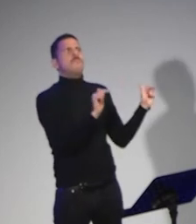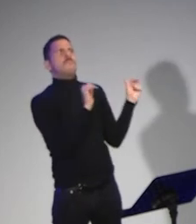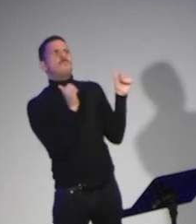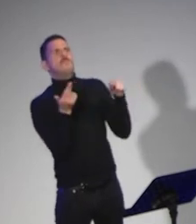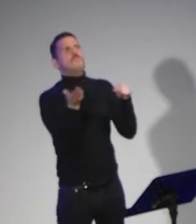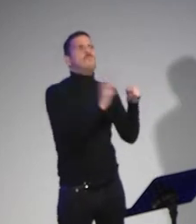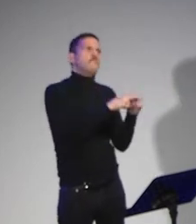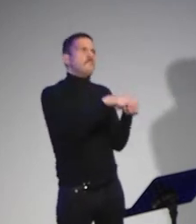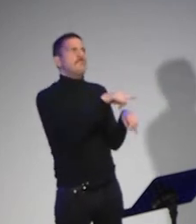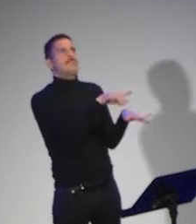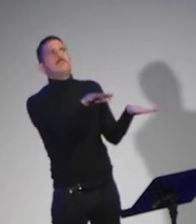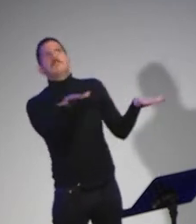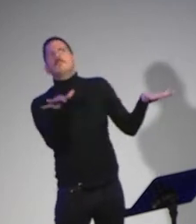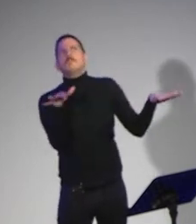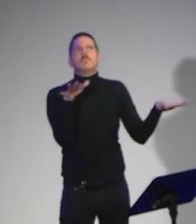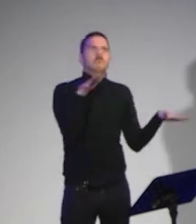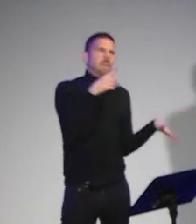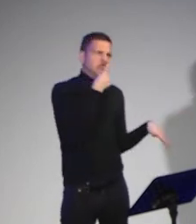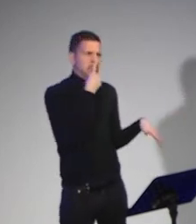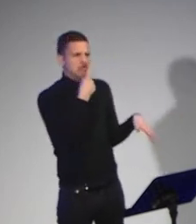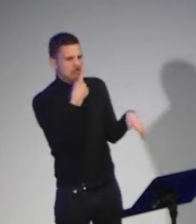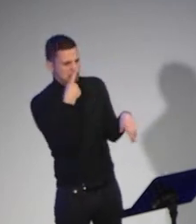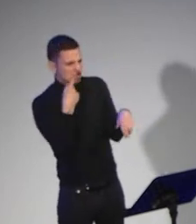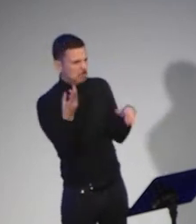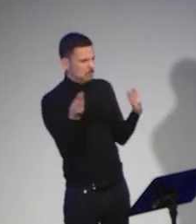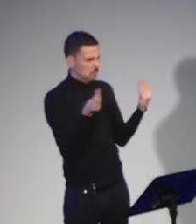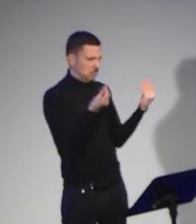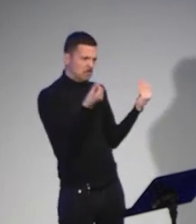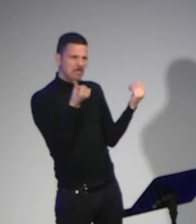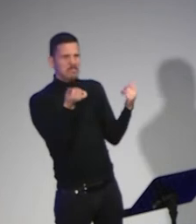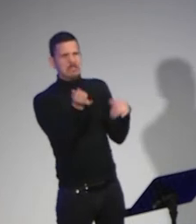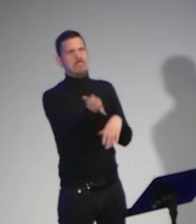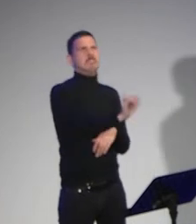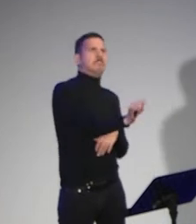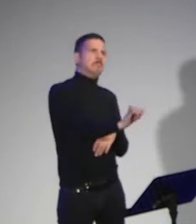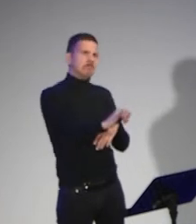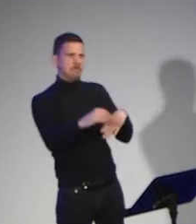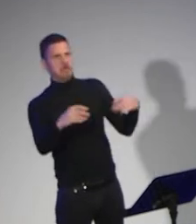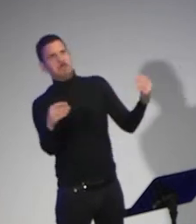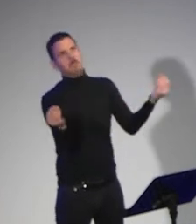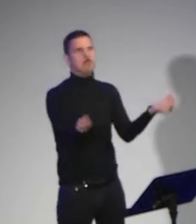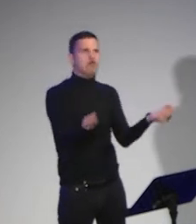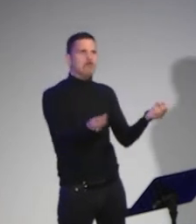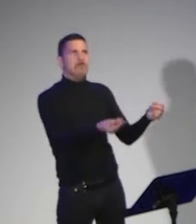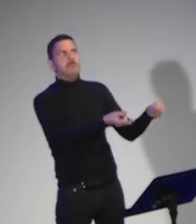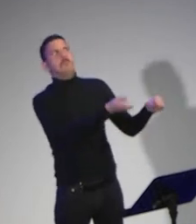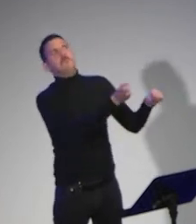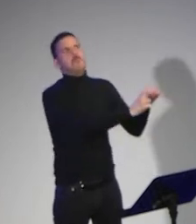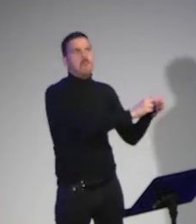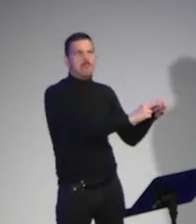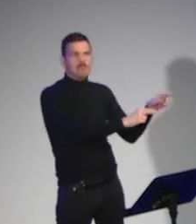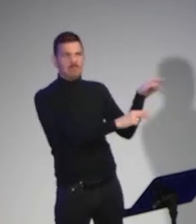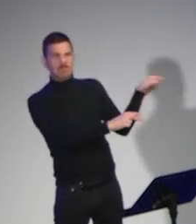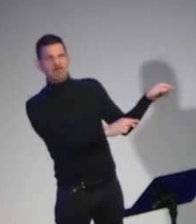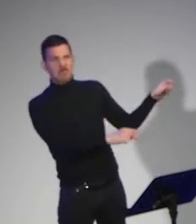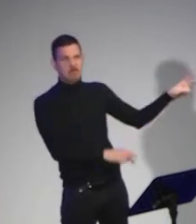prier. Est-ce qu'il fallait penser dans les prières? Est-ce qu'il fallait croire en Dieu? Est-ce qu'il fallait imaginer le